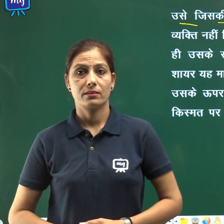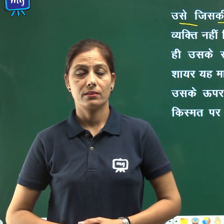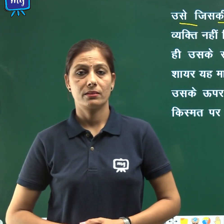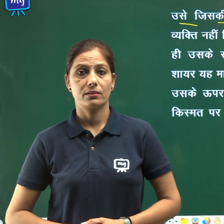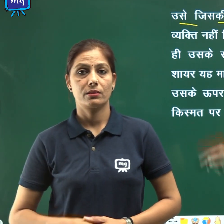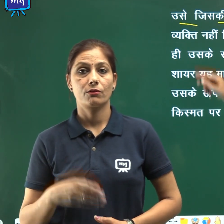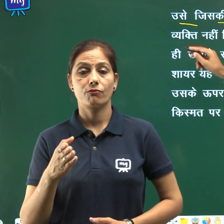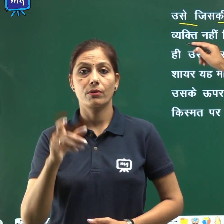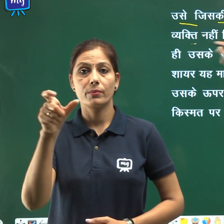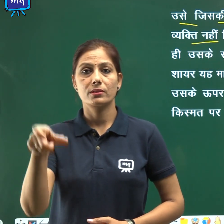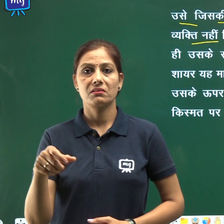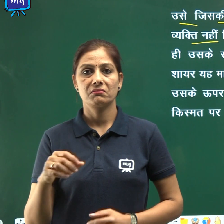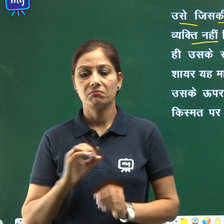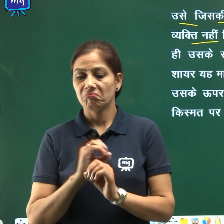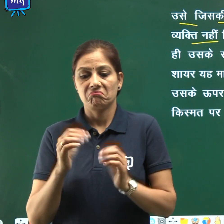वह व्यक्ति नहीं मिला,